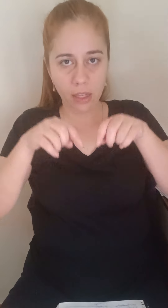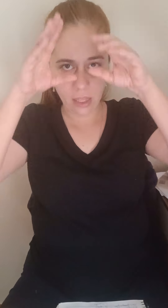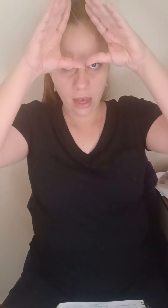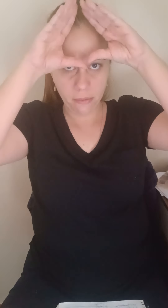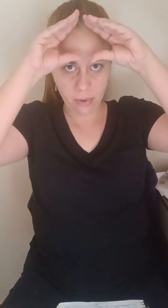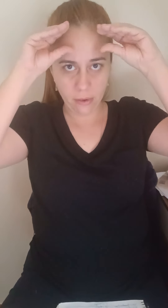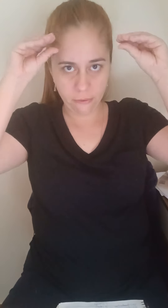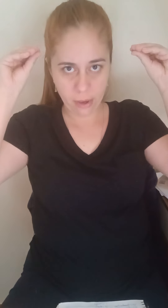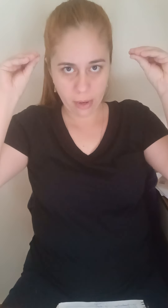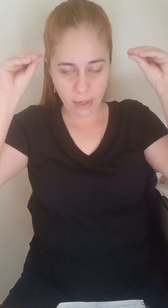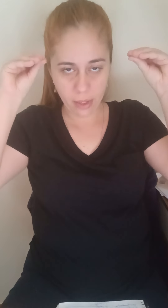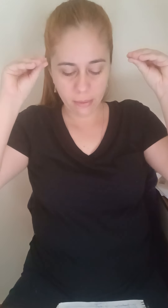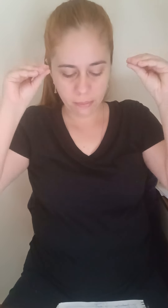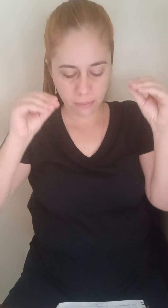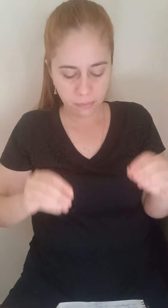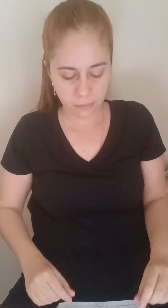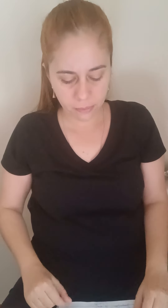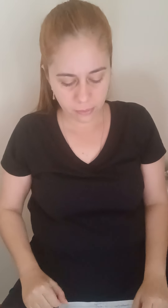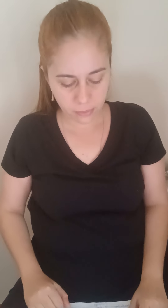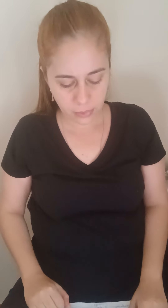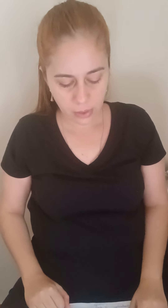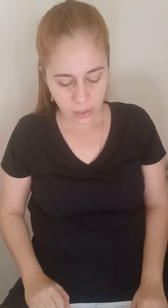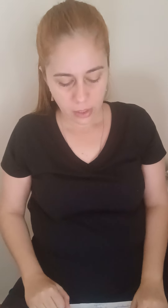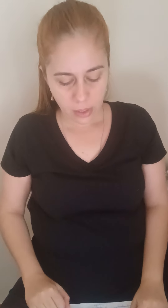Sala da enfermaria,